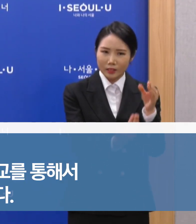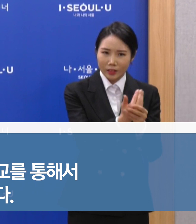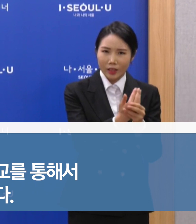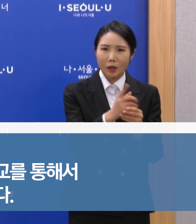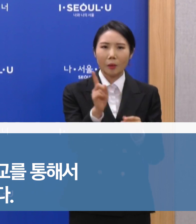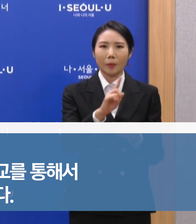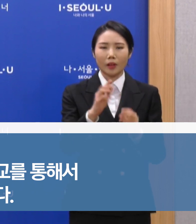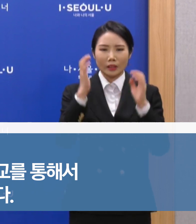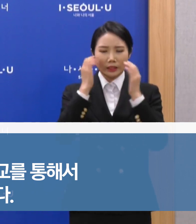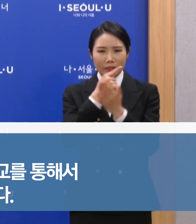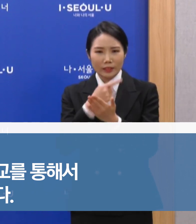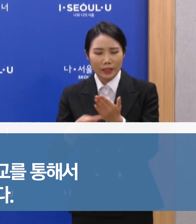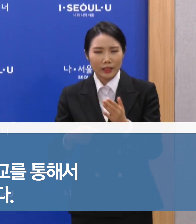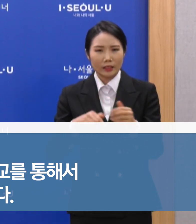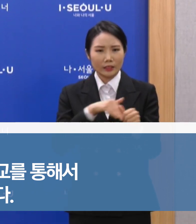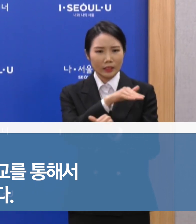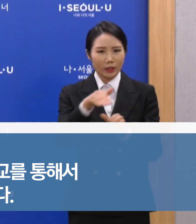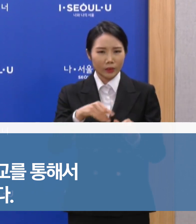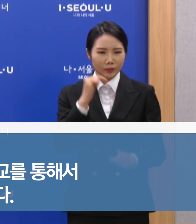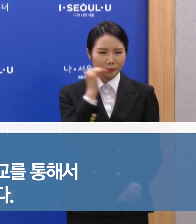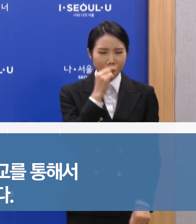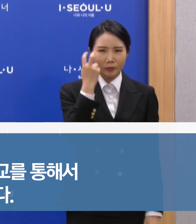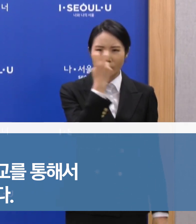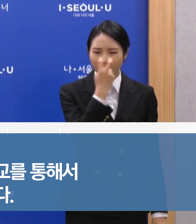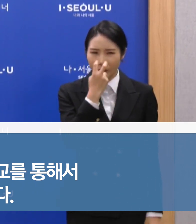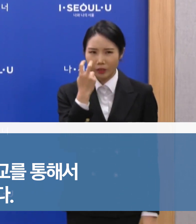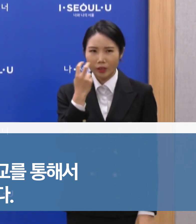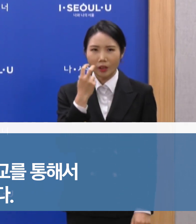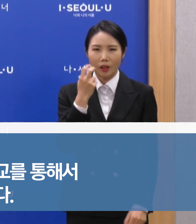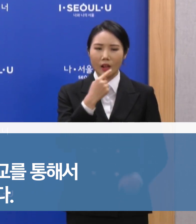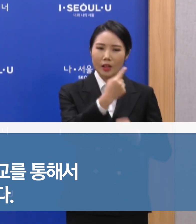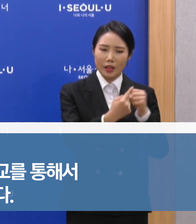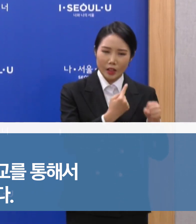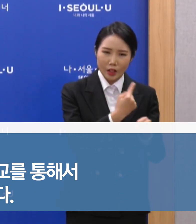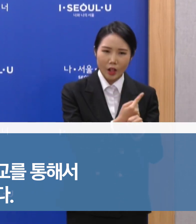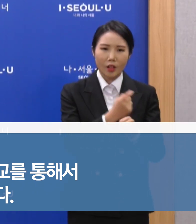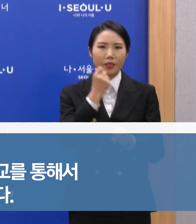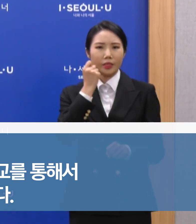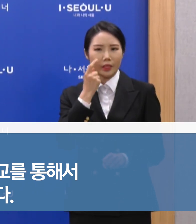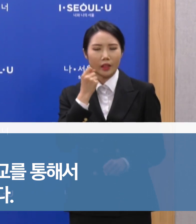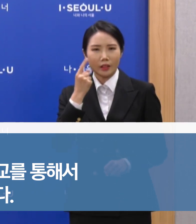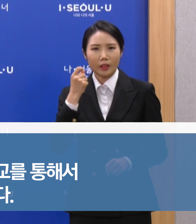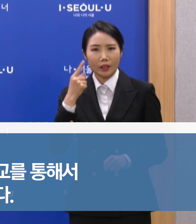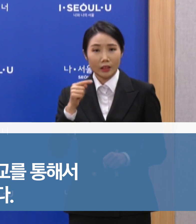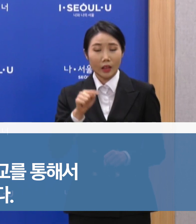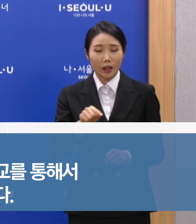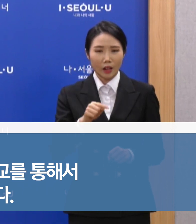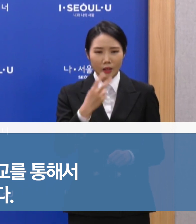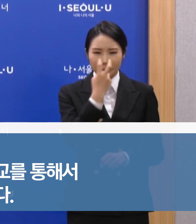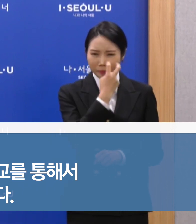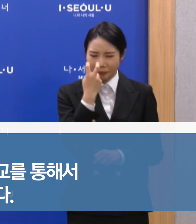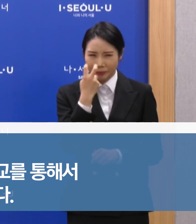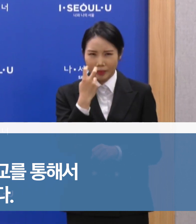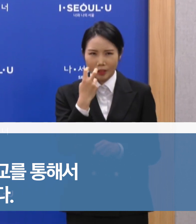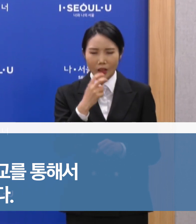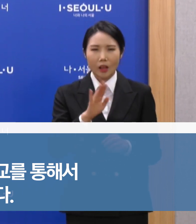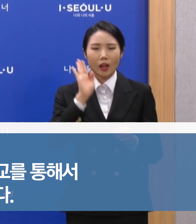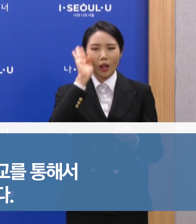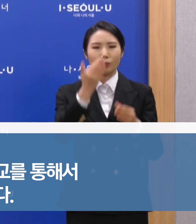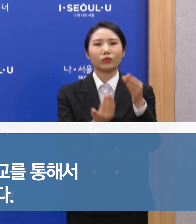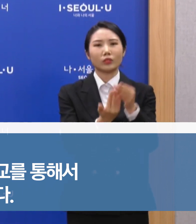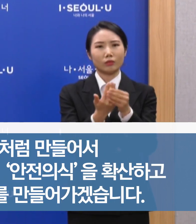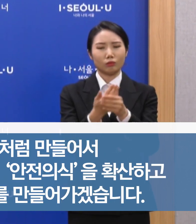현황을 철저하게 관리하며 연도별, 월별 비교를 통해서 실질적으로 사고를